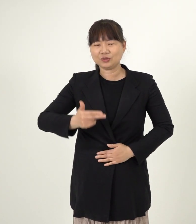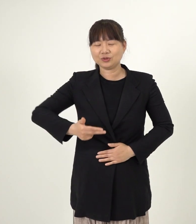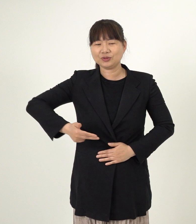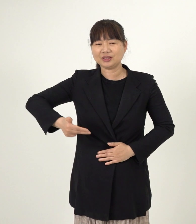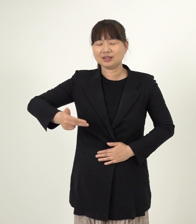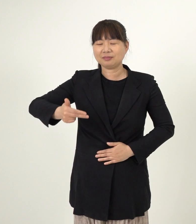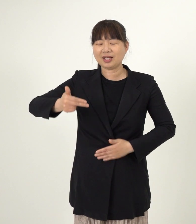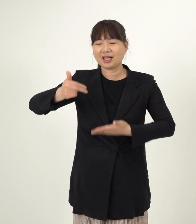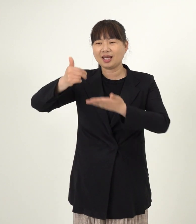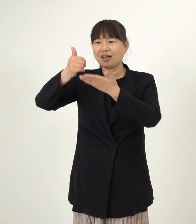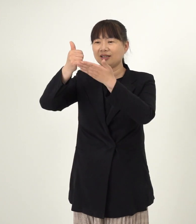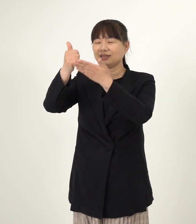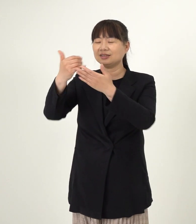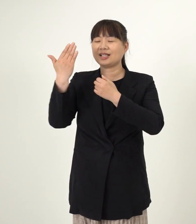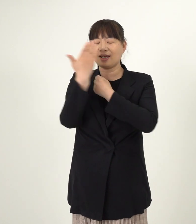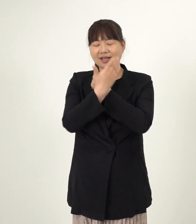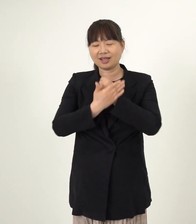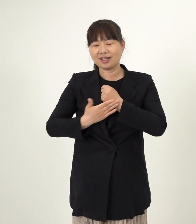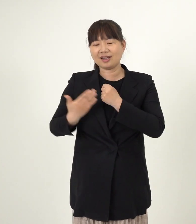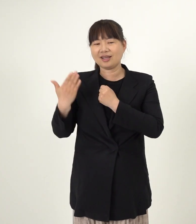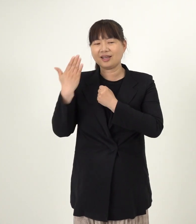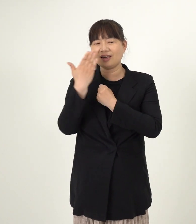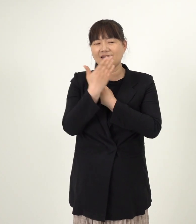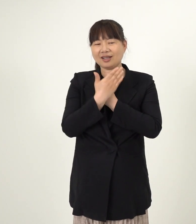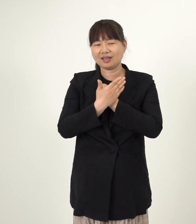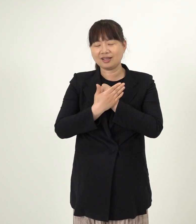한없는 주님의 은혜